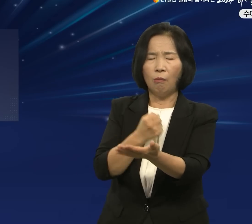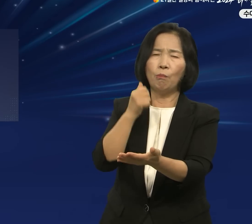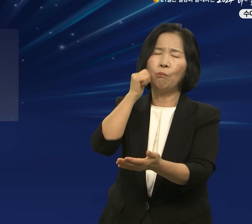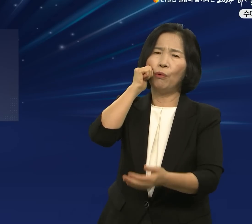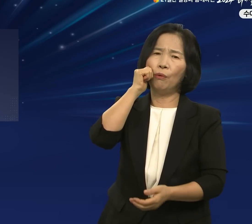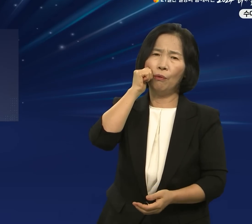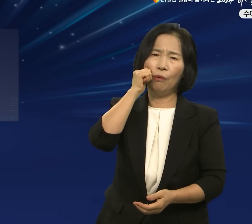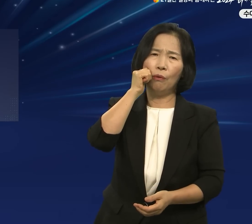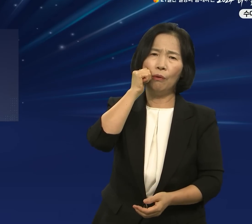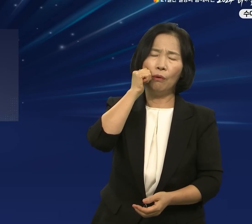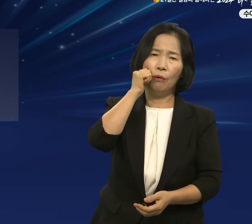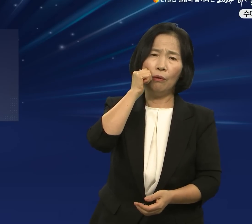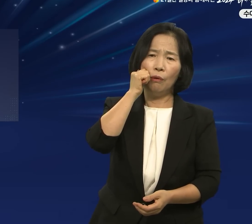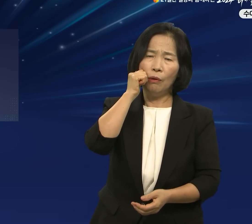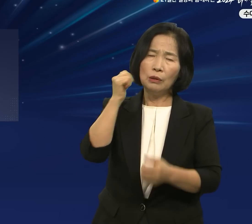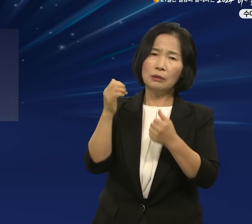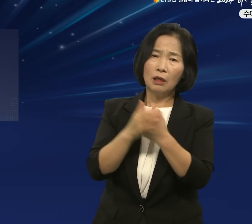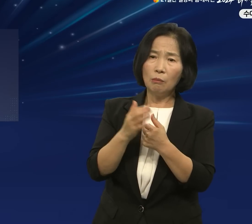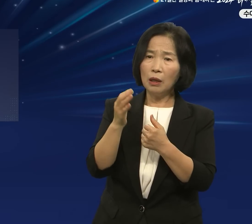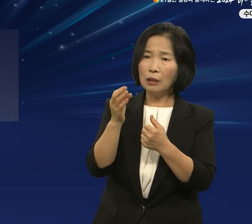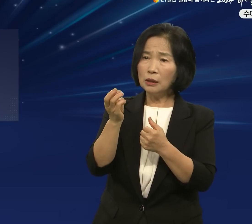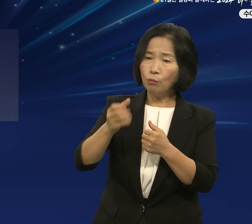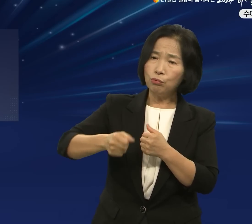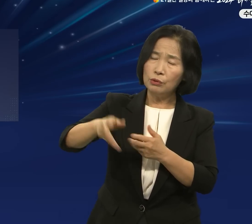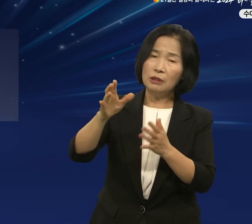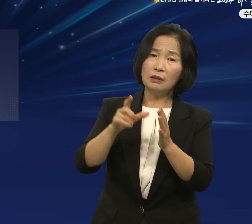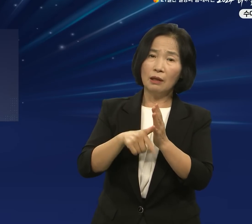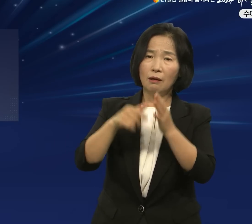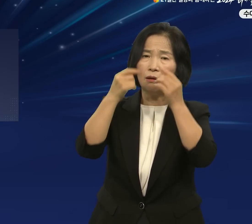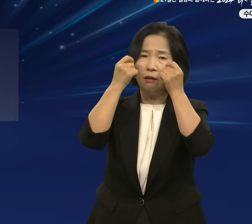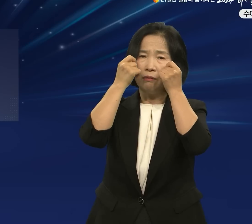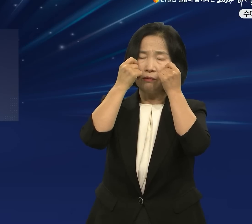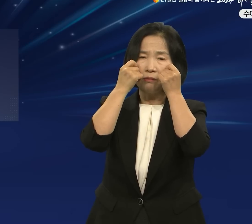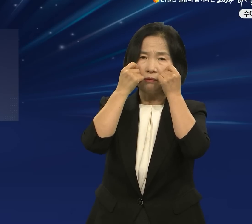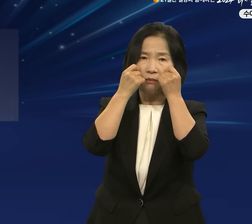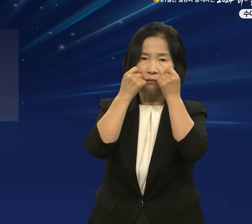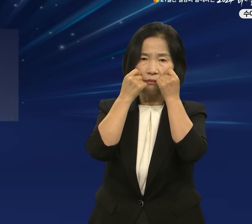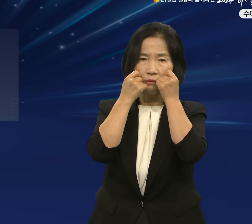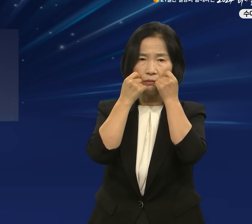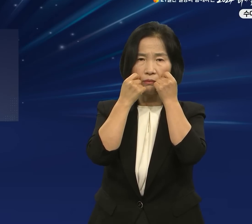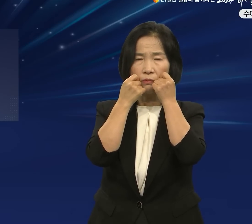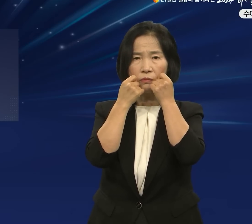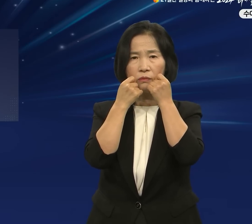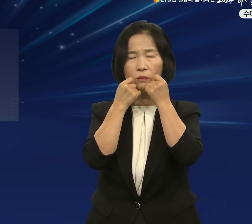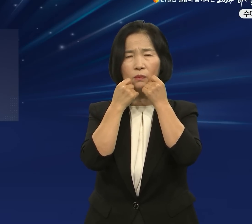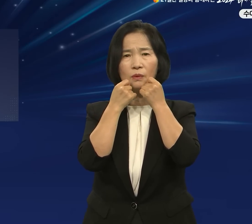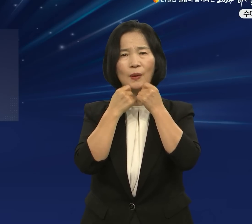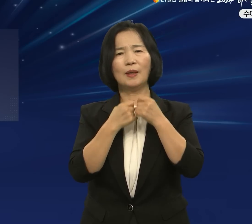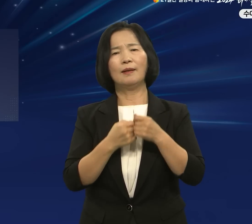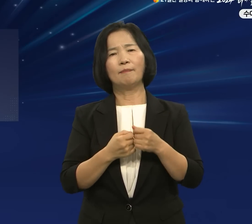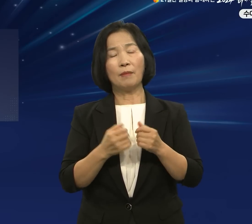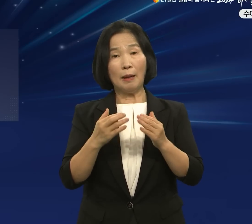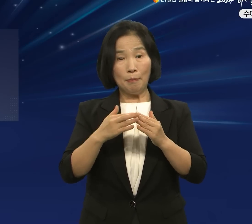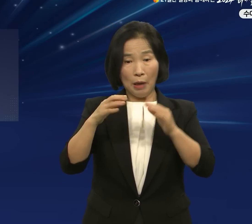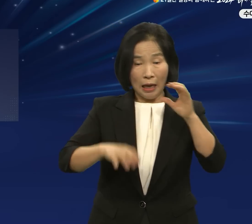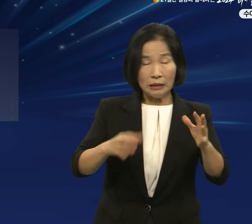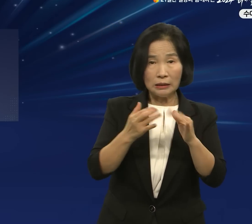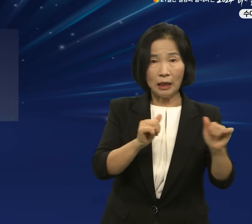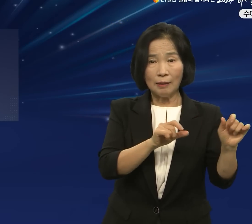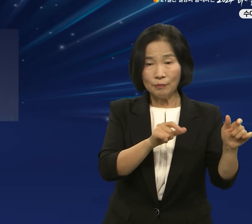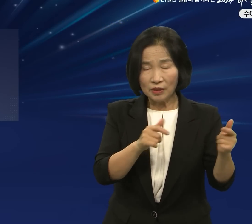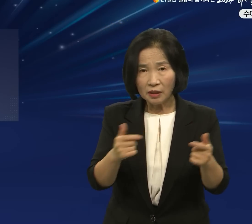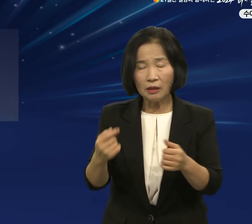그 씨를 뿌리는데 눈물이 나지 않을 수 없는 것입니다. 마을 주민들은 매년